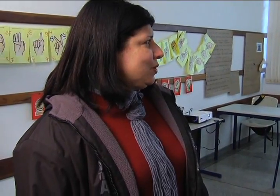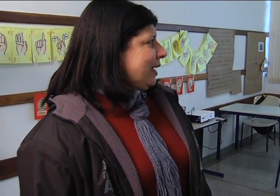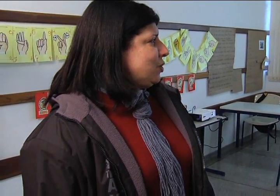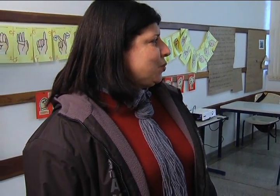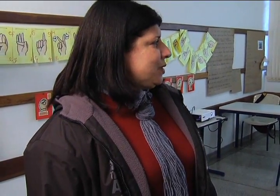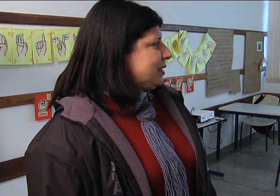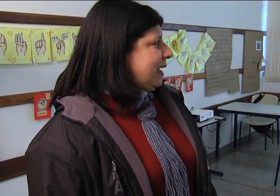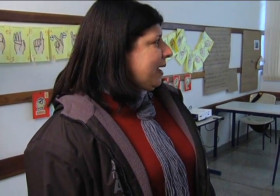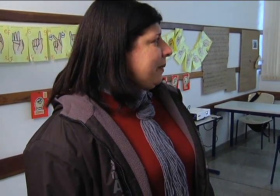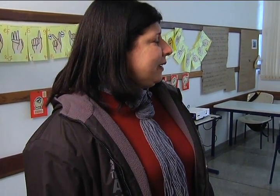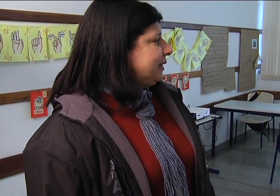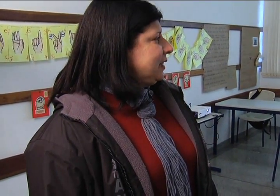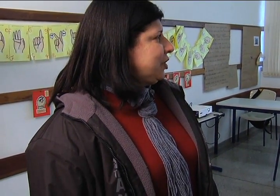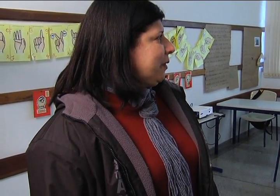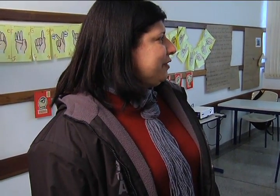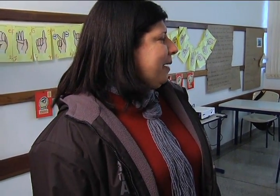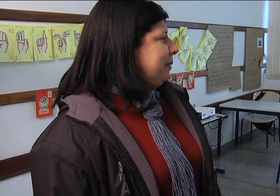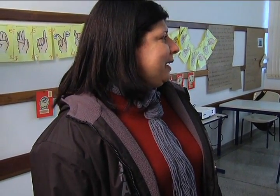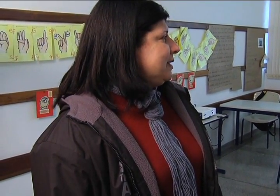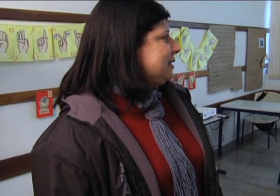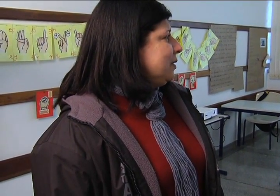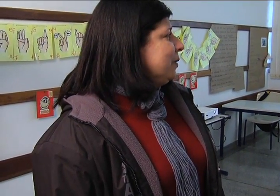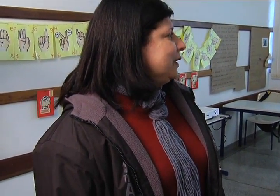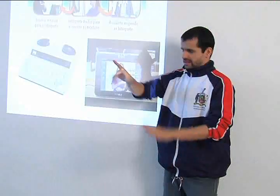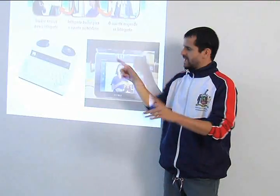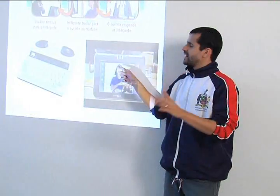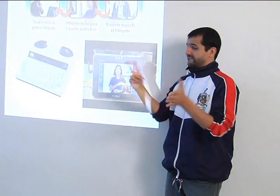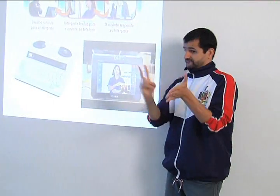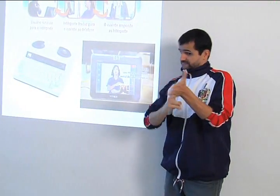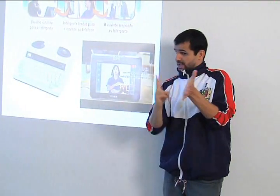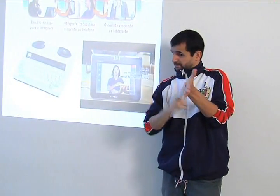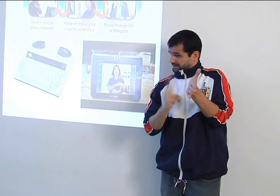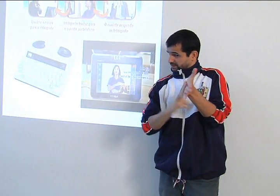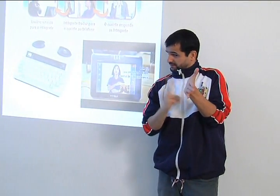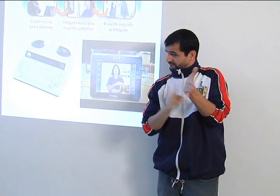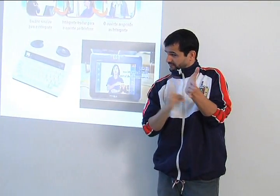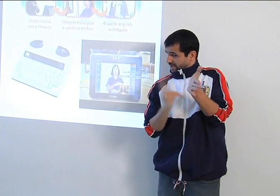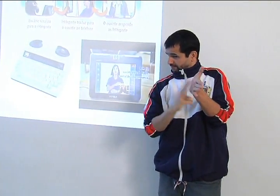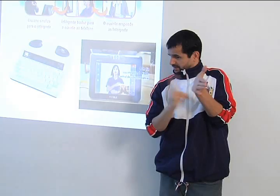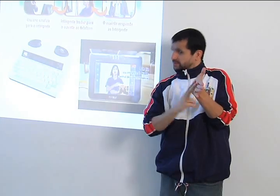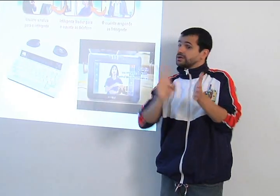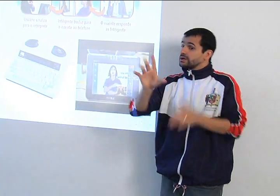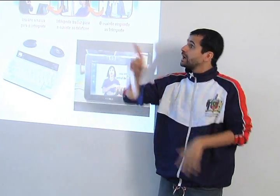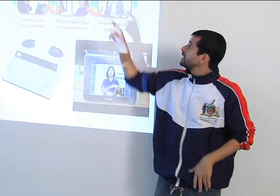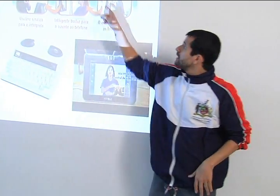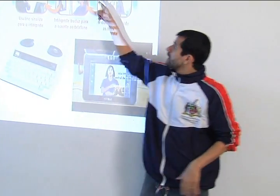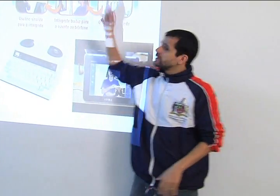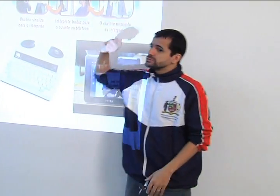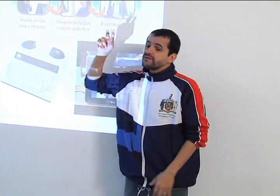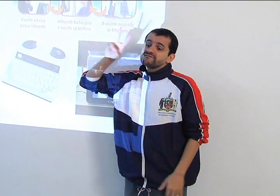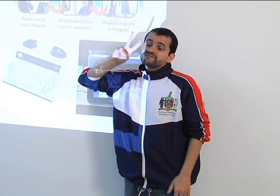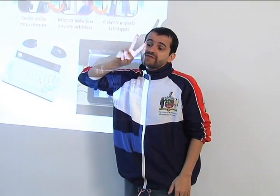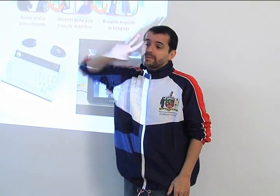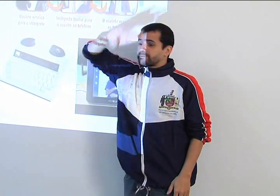né, de um sistema que chama Viable Brasil, onde o surdo, através de um monitor, ele liga